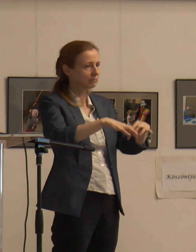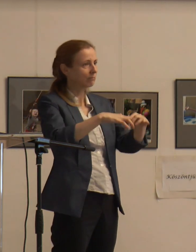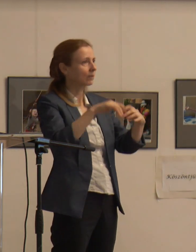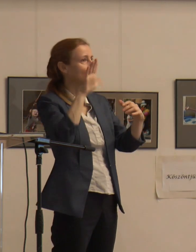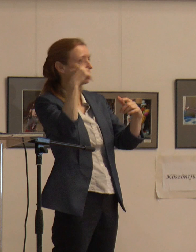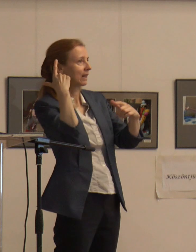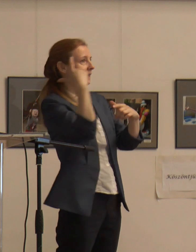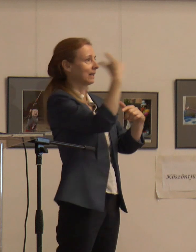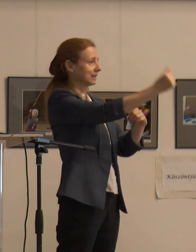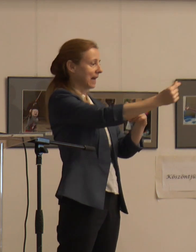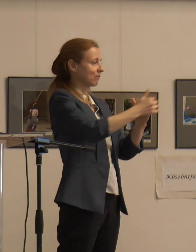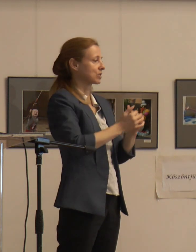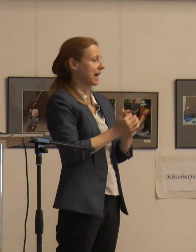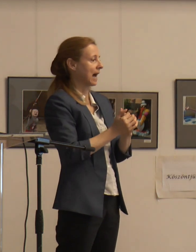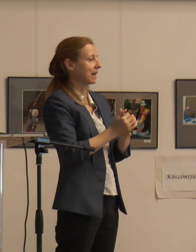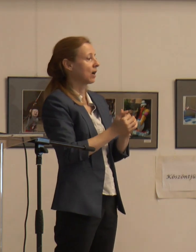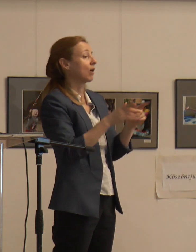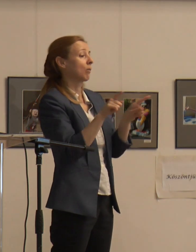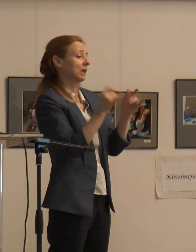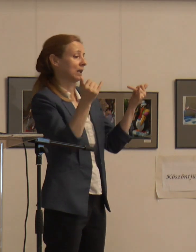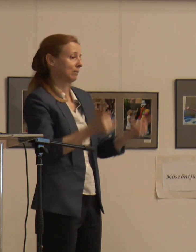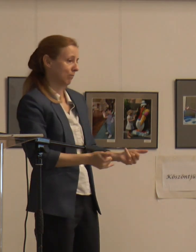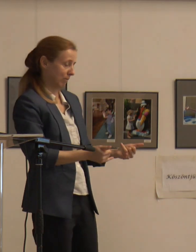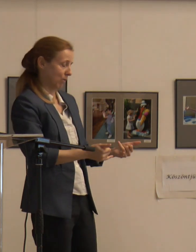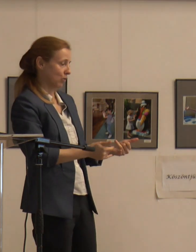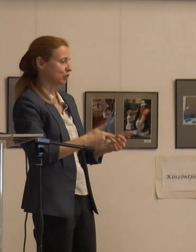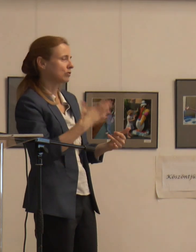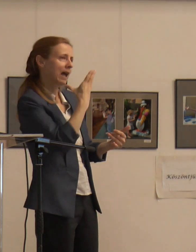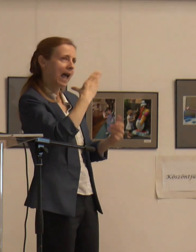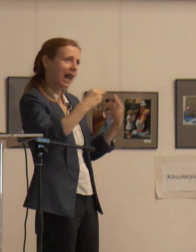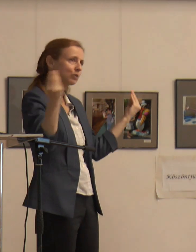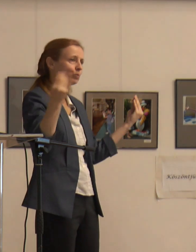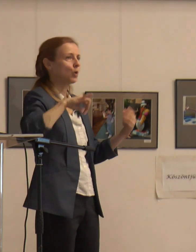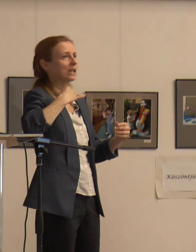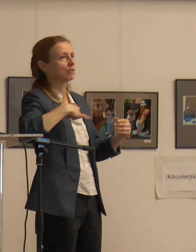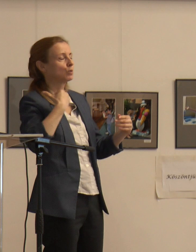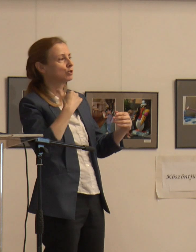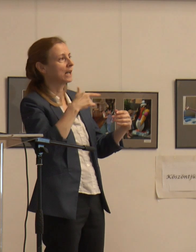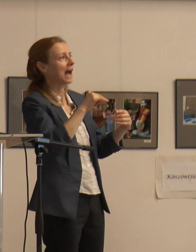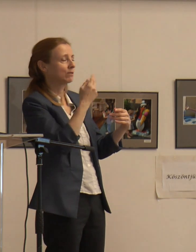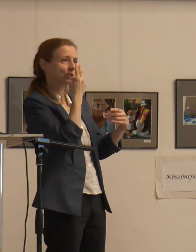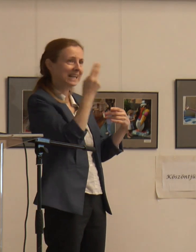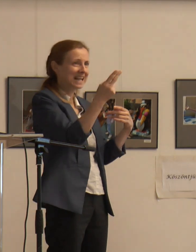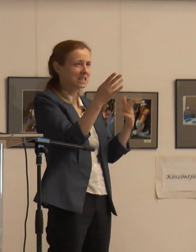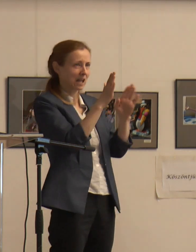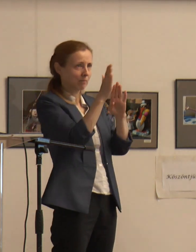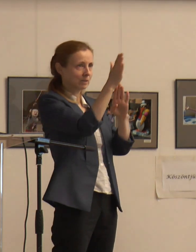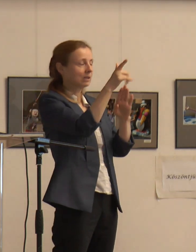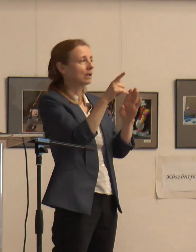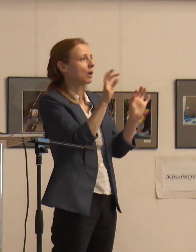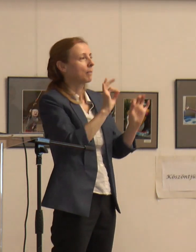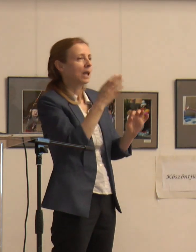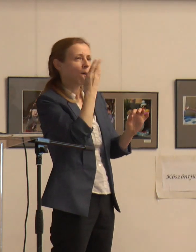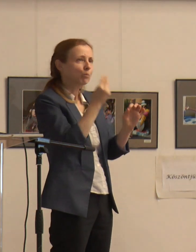távozának. Miként most eltűnő ifjúságom után, úgy néztem utána. S milyen